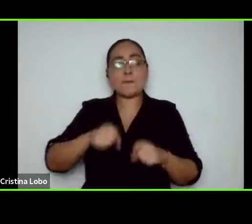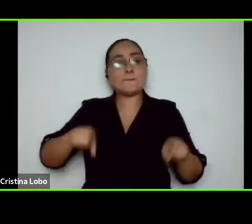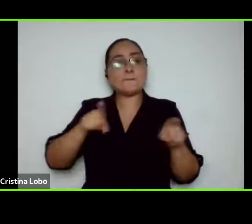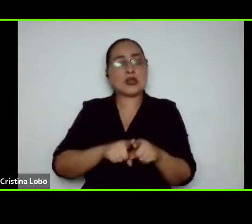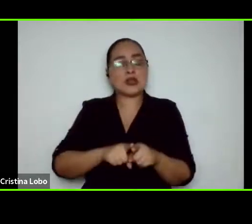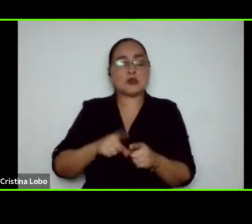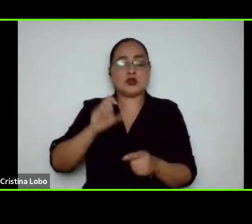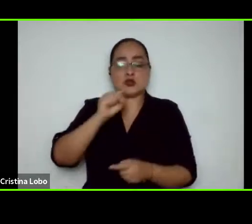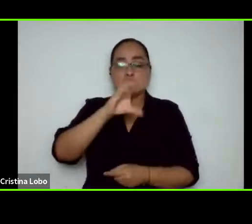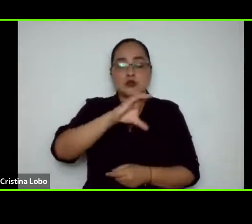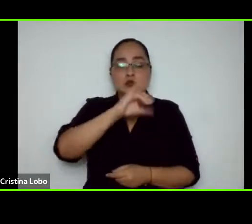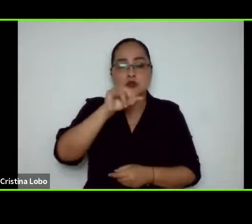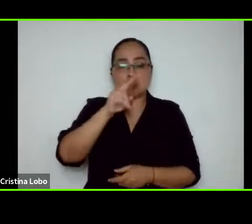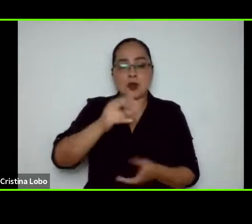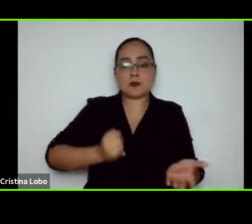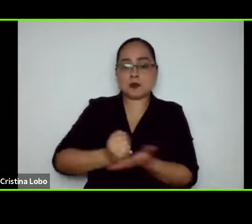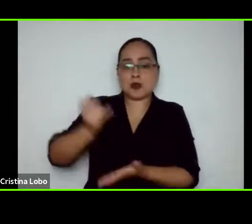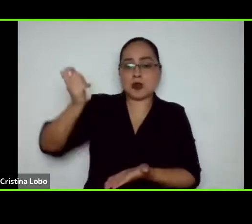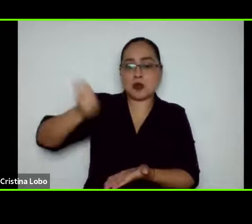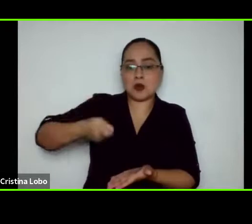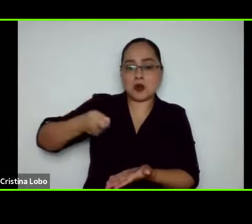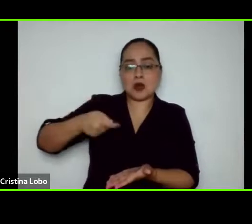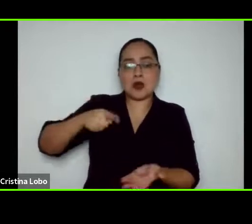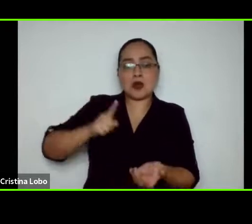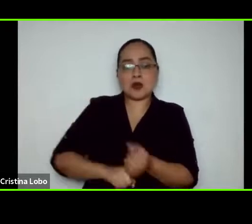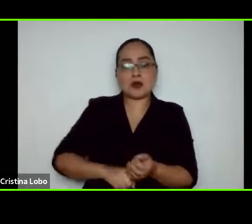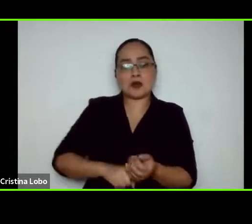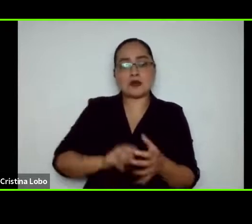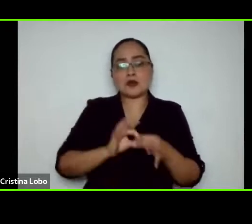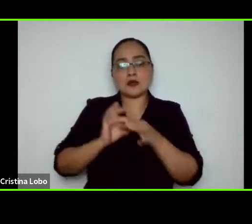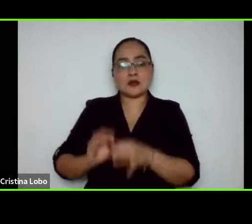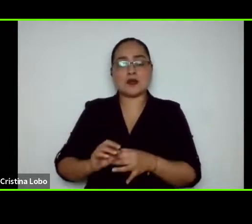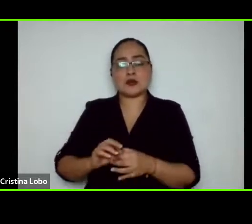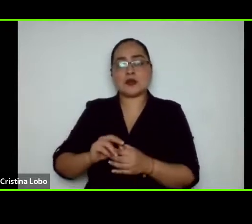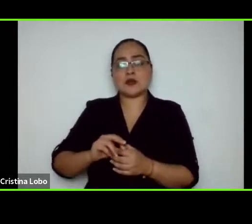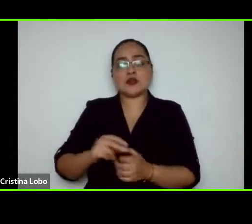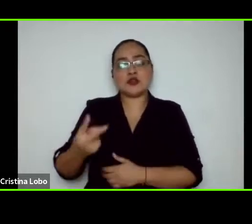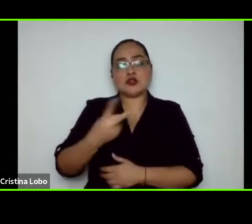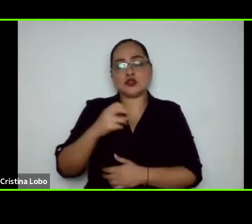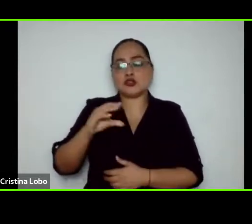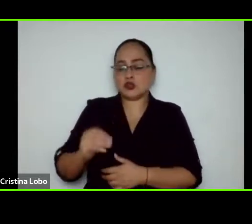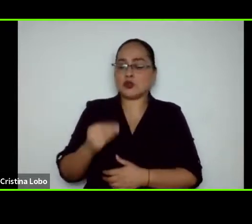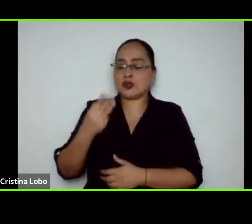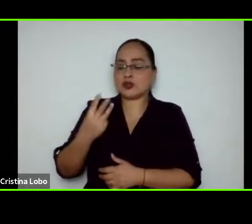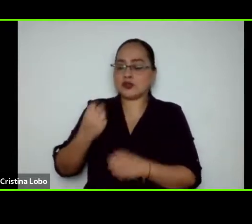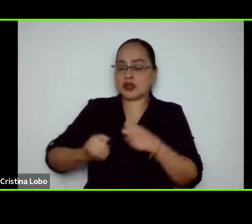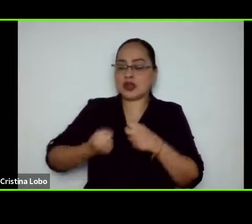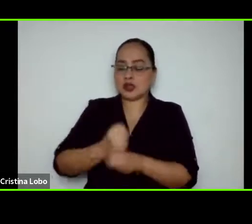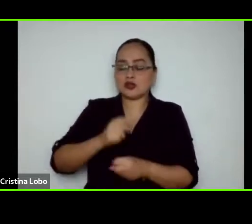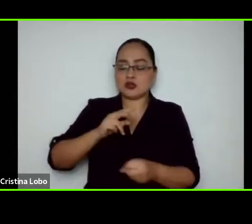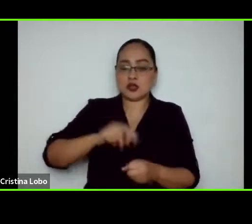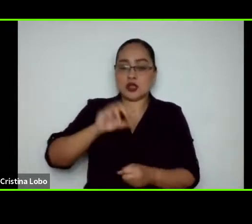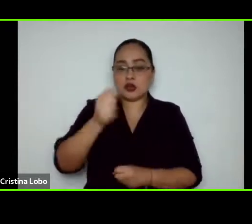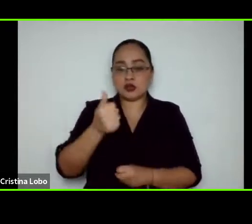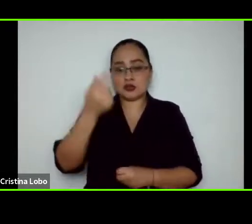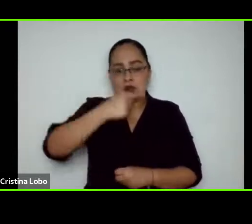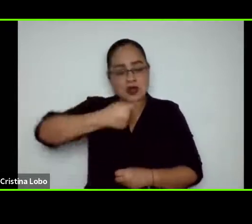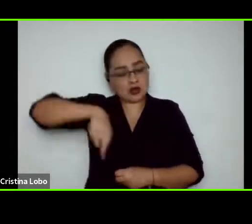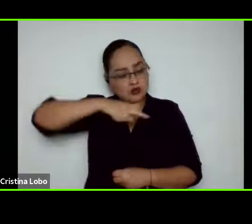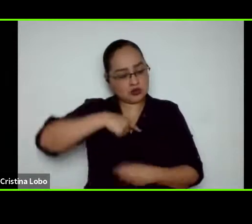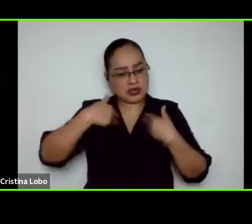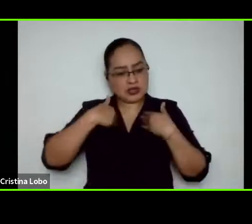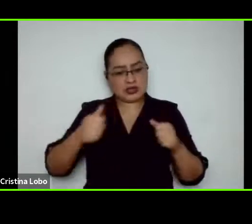tema, particularmente la contradicción 293-2011, que es un parteaguas para entender el control de convencionalidad en